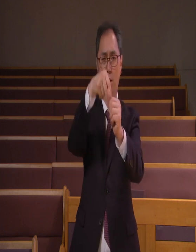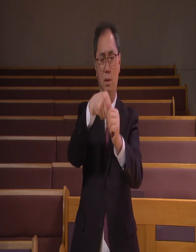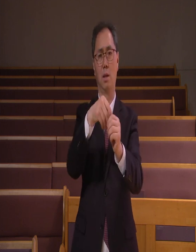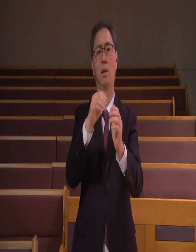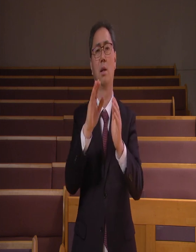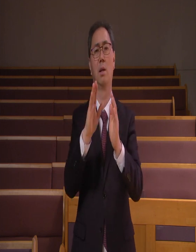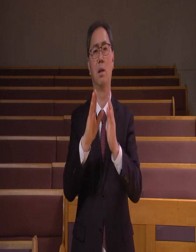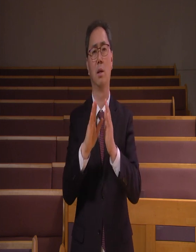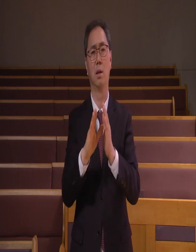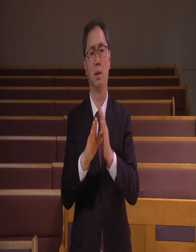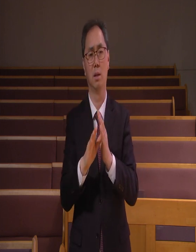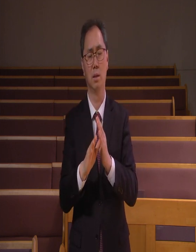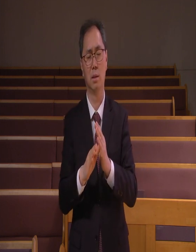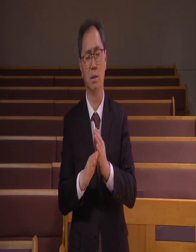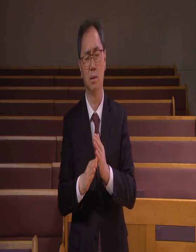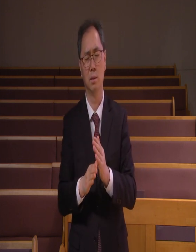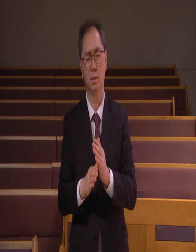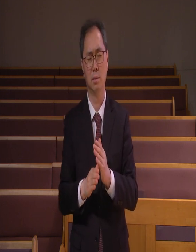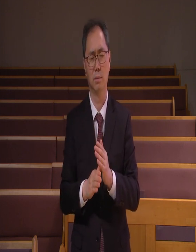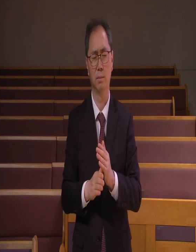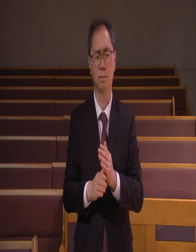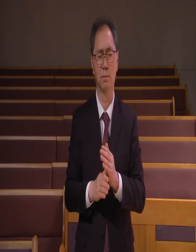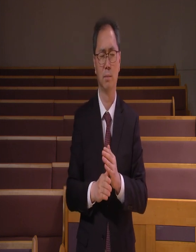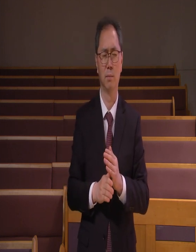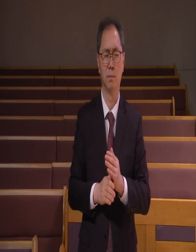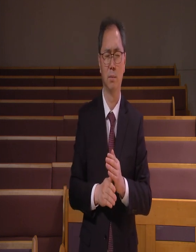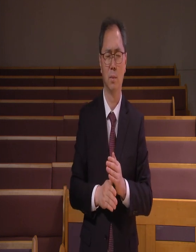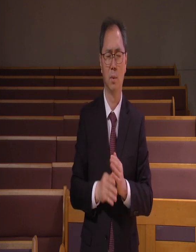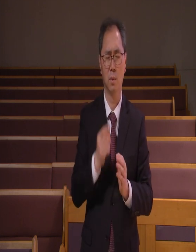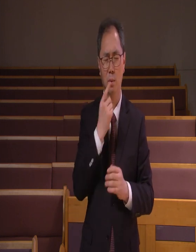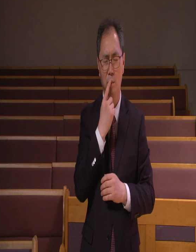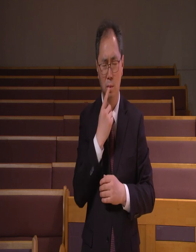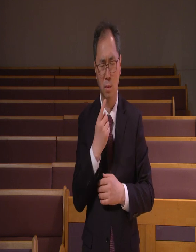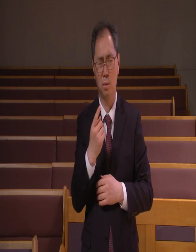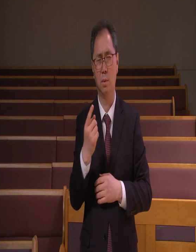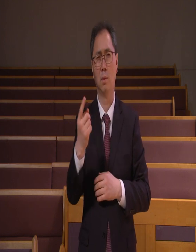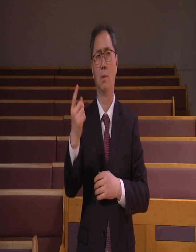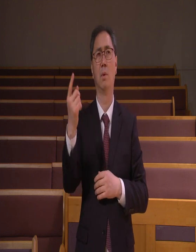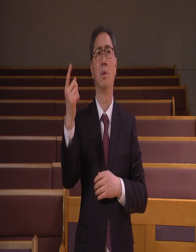십자가에 달릴 때